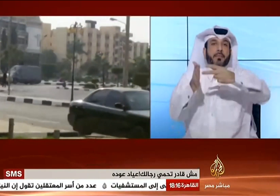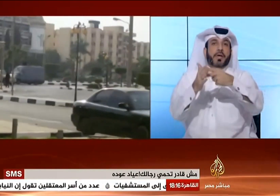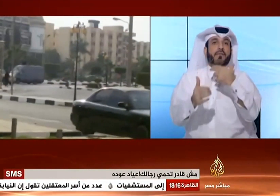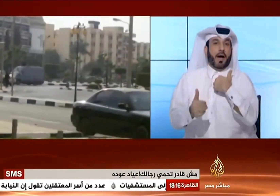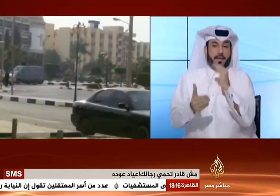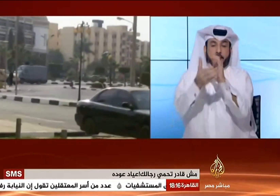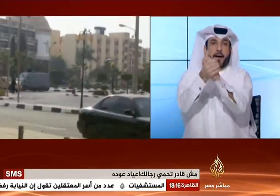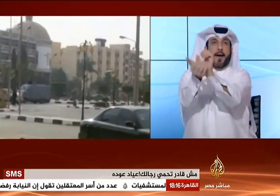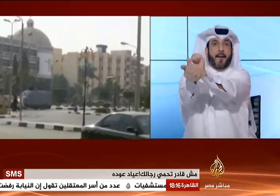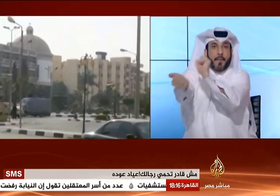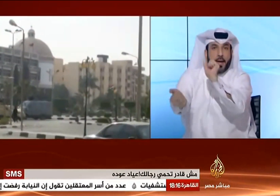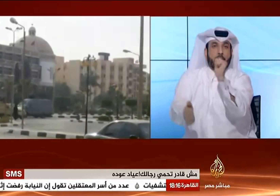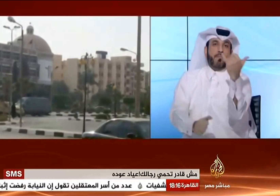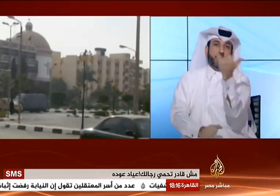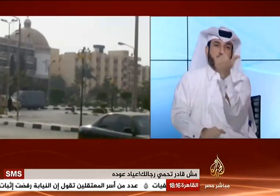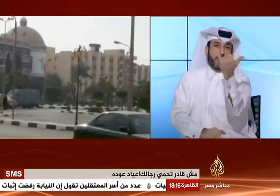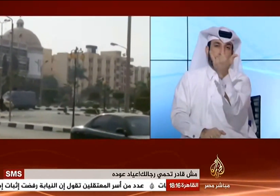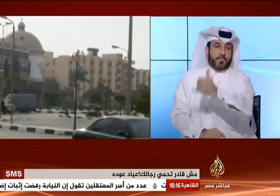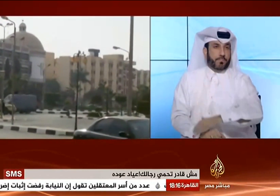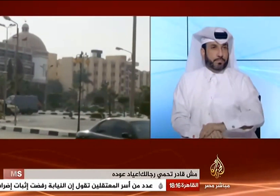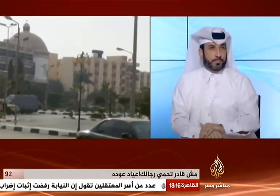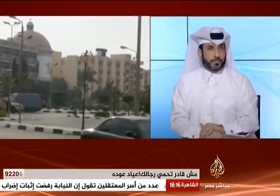بالافراج عن زملائهم المعتقلين